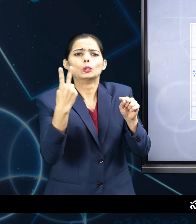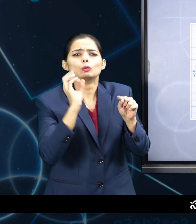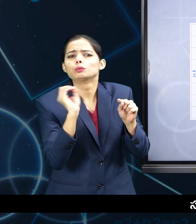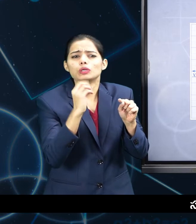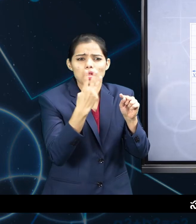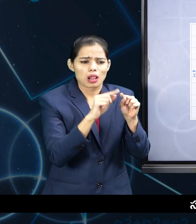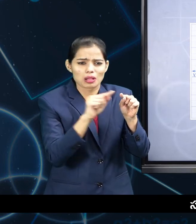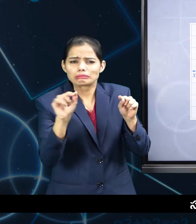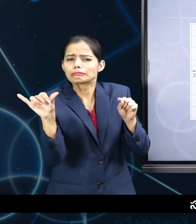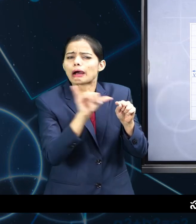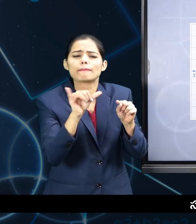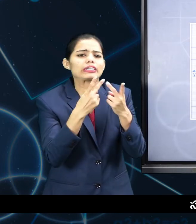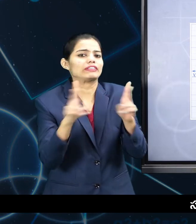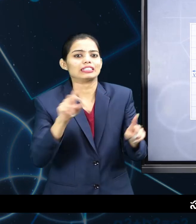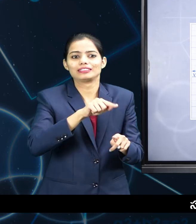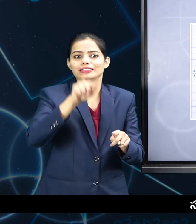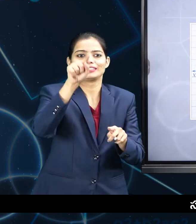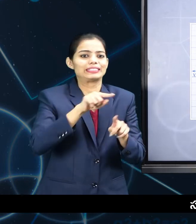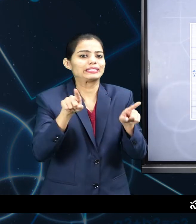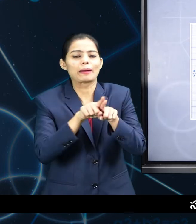3, 2 వలె ఉండదు.